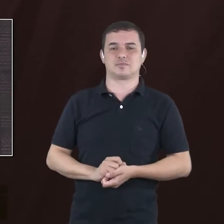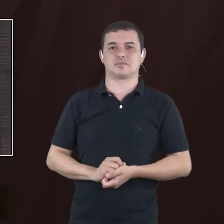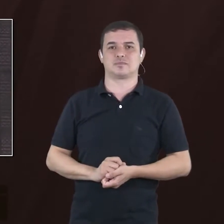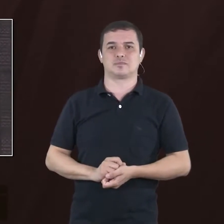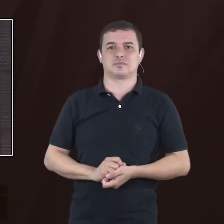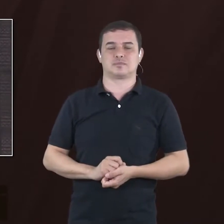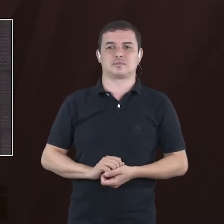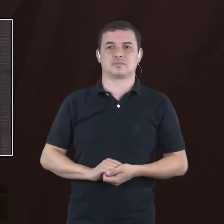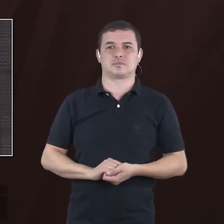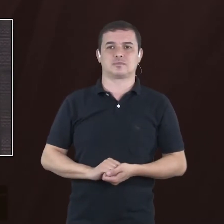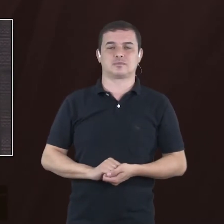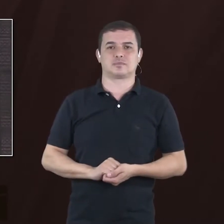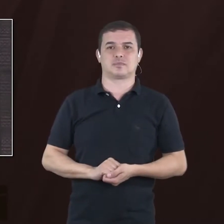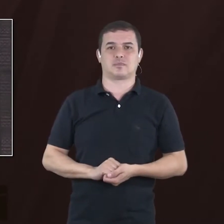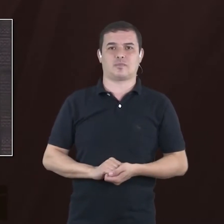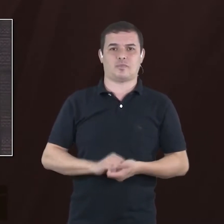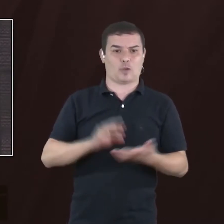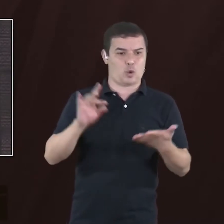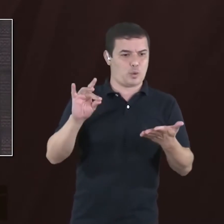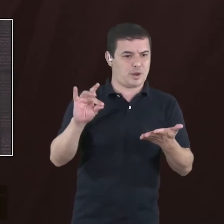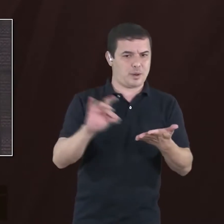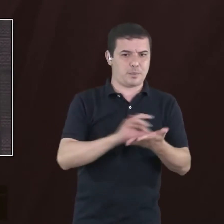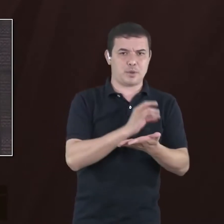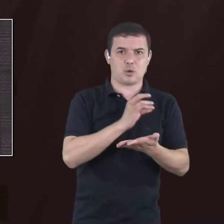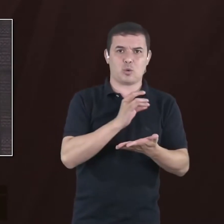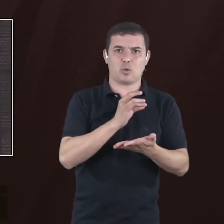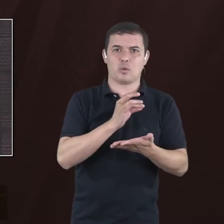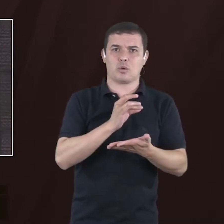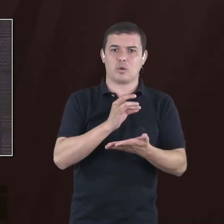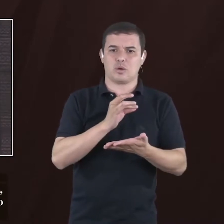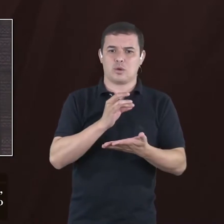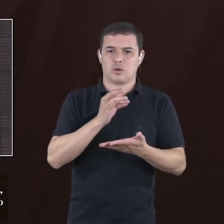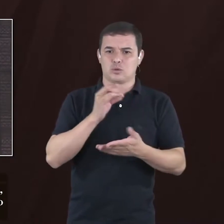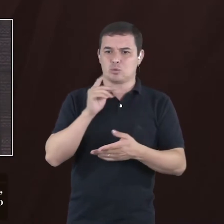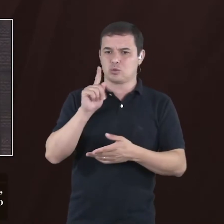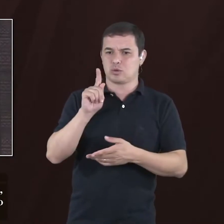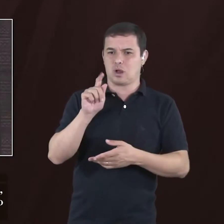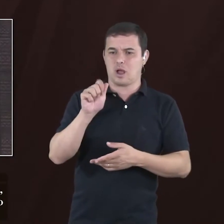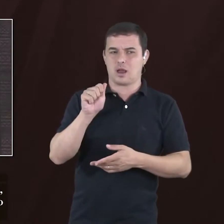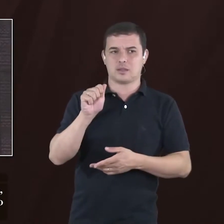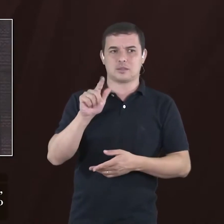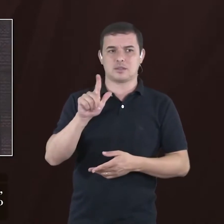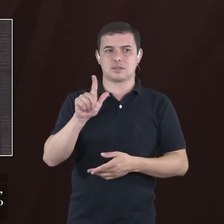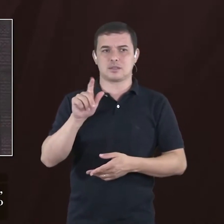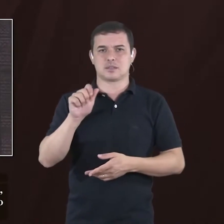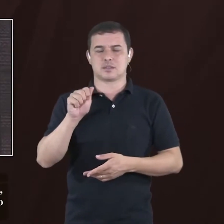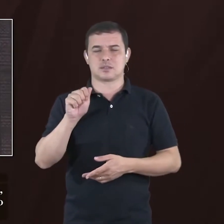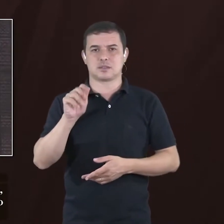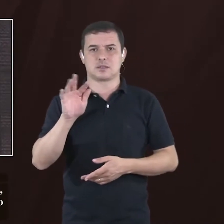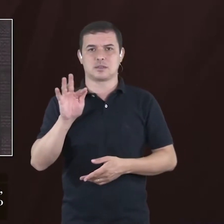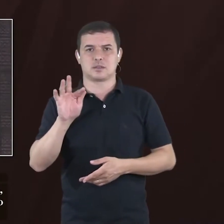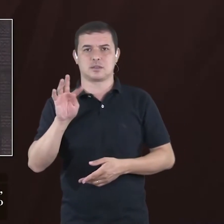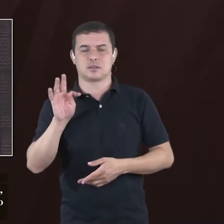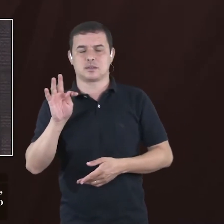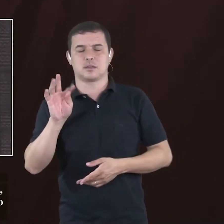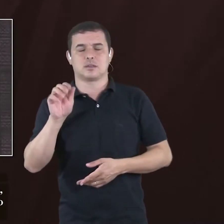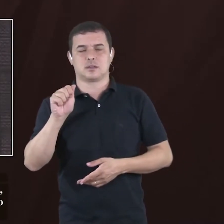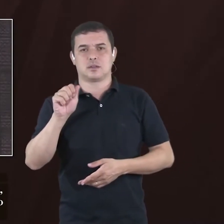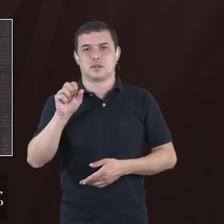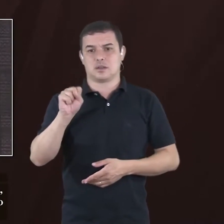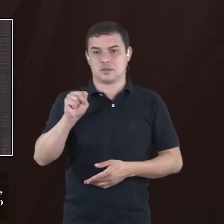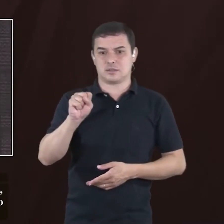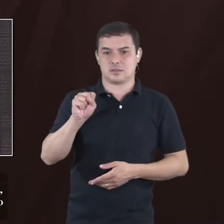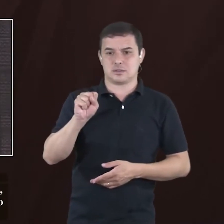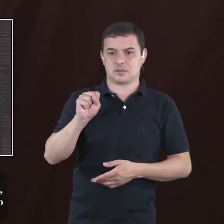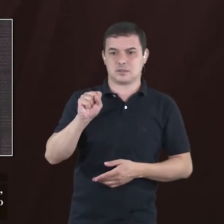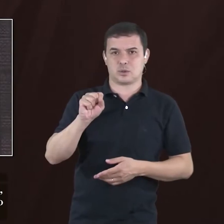tornei-me porventura vosso inimigo por vos dizer a verdade? Os que vos obsequiam não o fazem sinceramente, mas